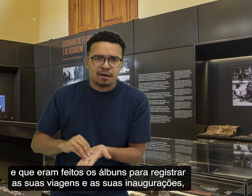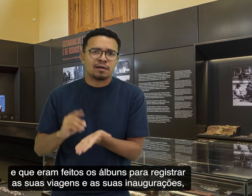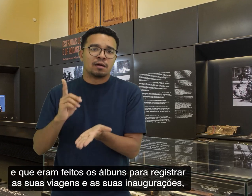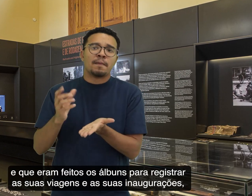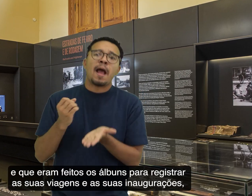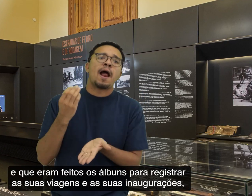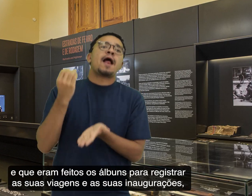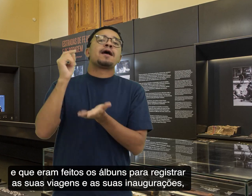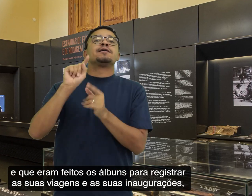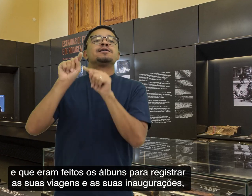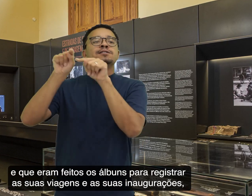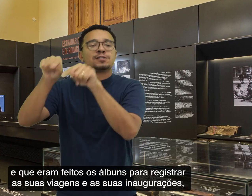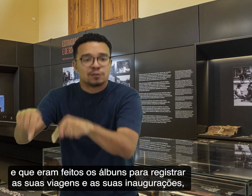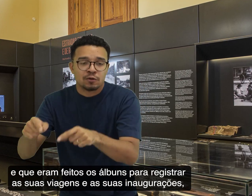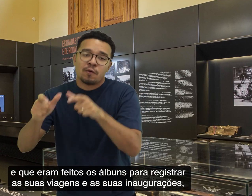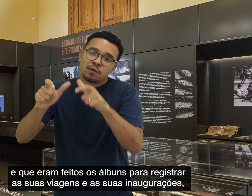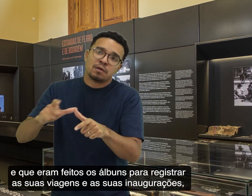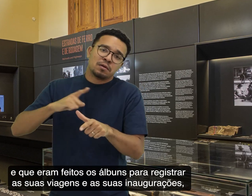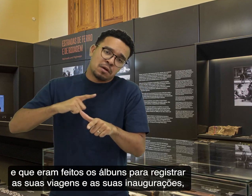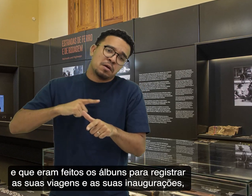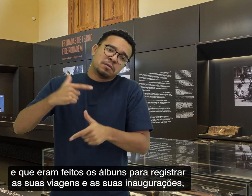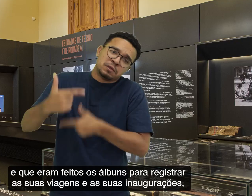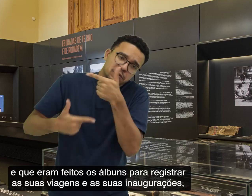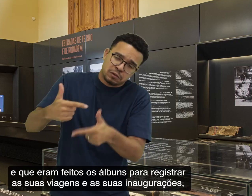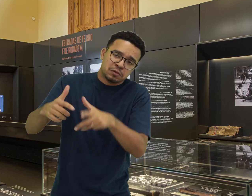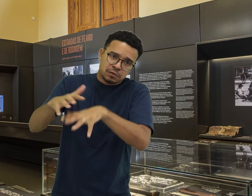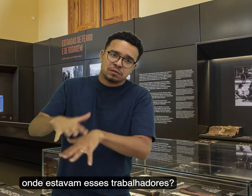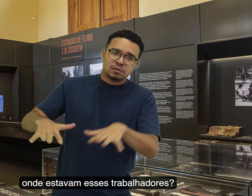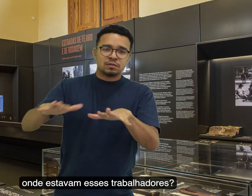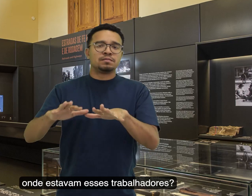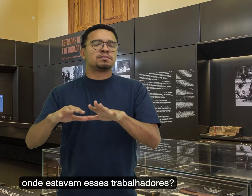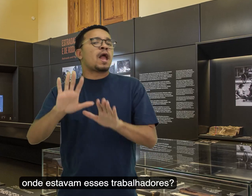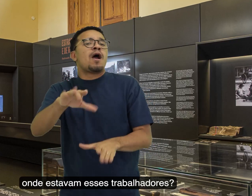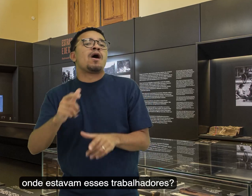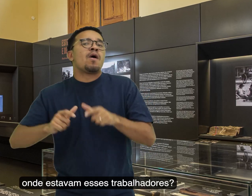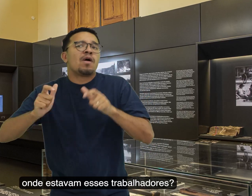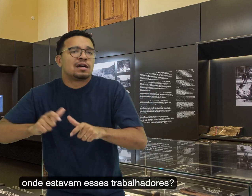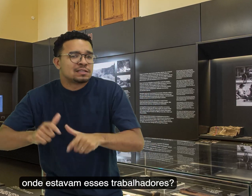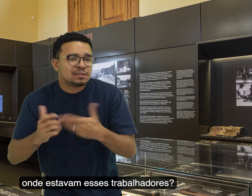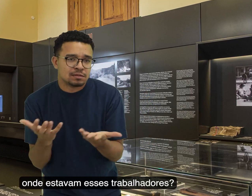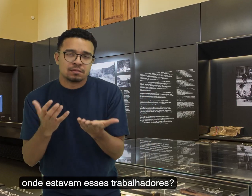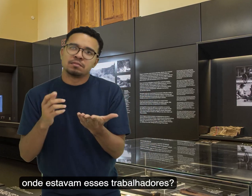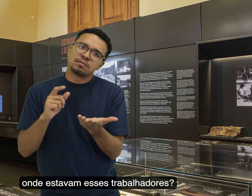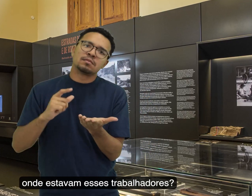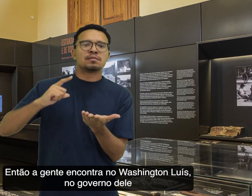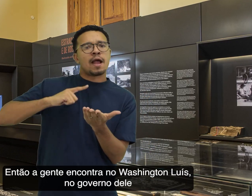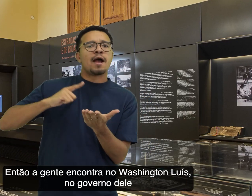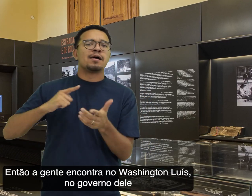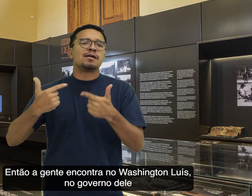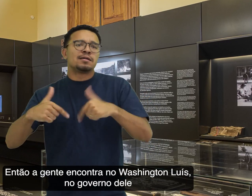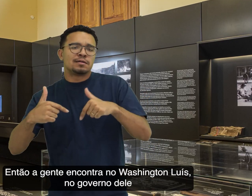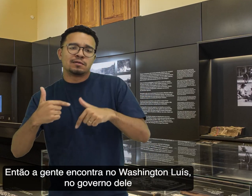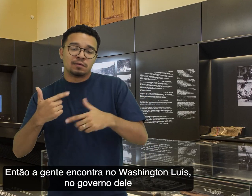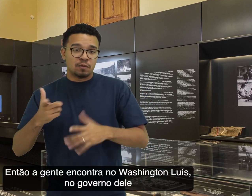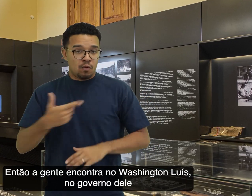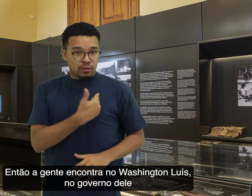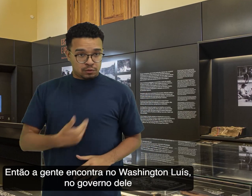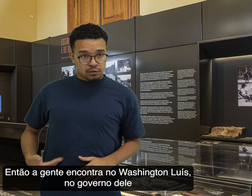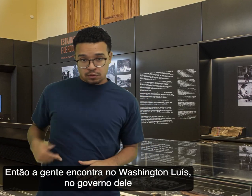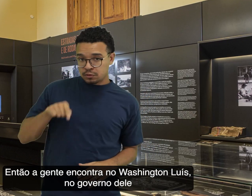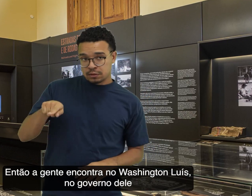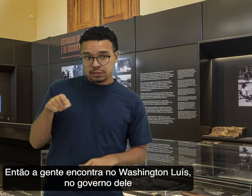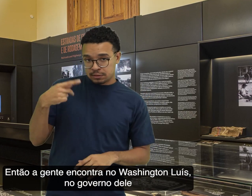álbuns para registrar as suas viagens, as suas inaugurações, onde estavam esses trabalhadores. Então a